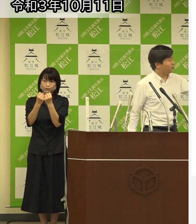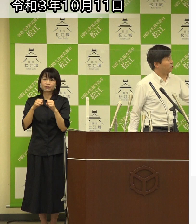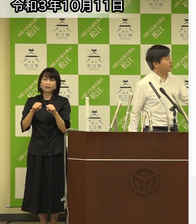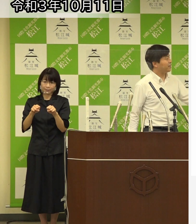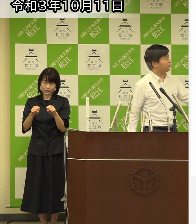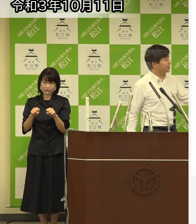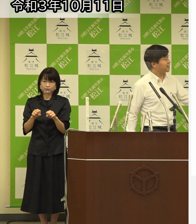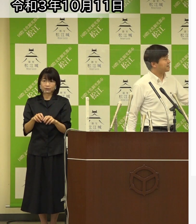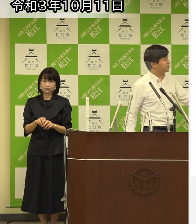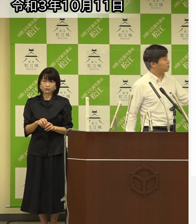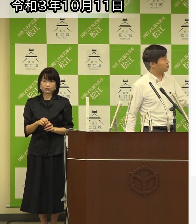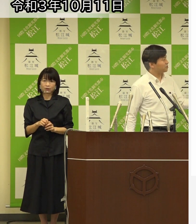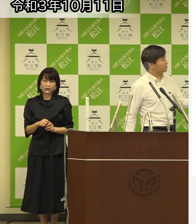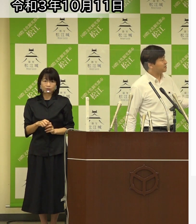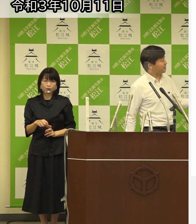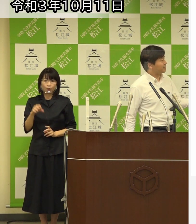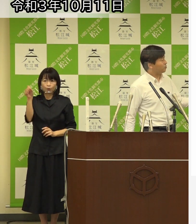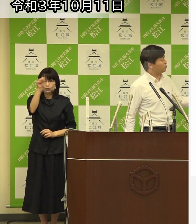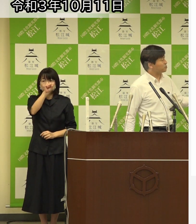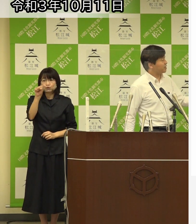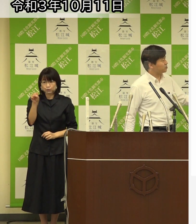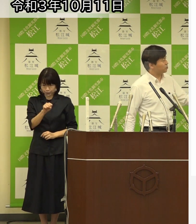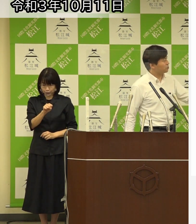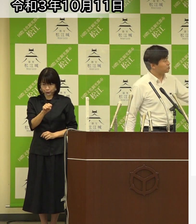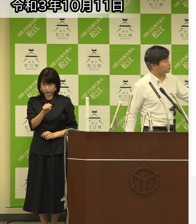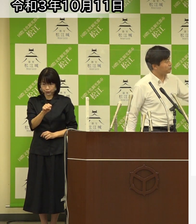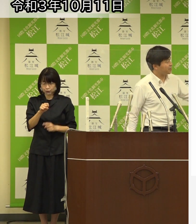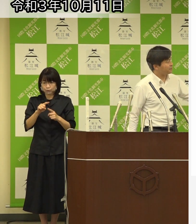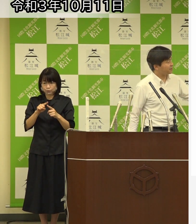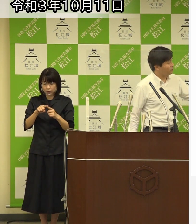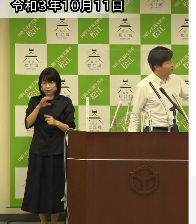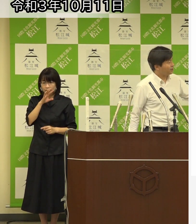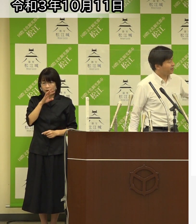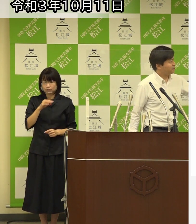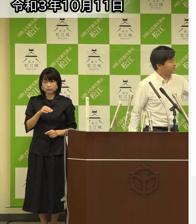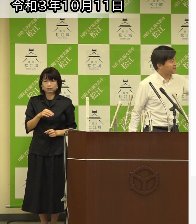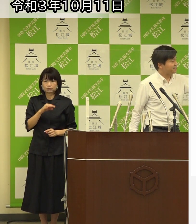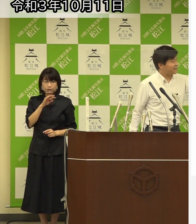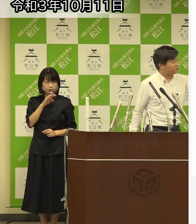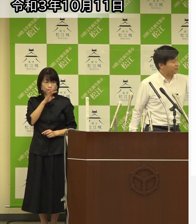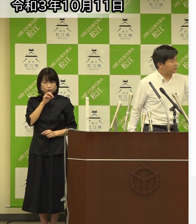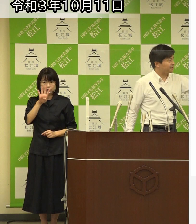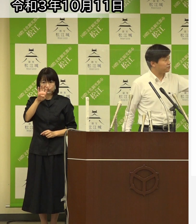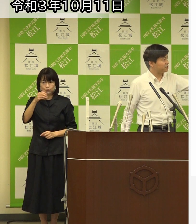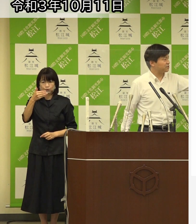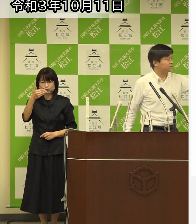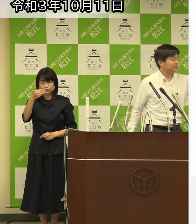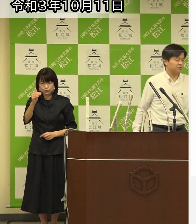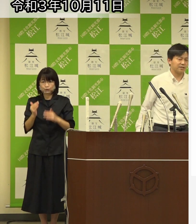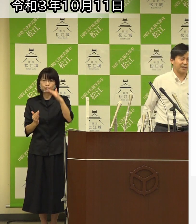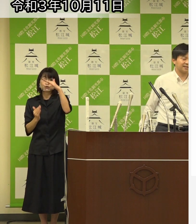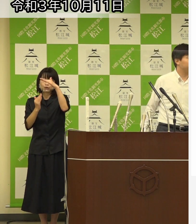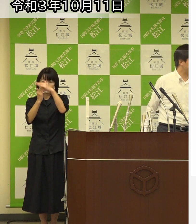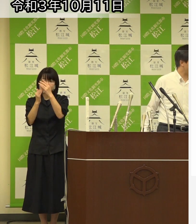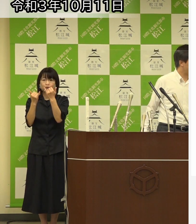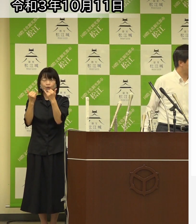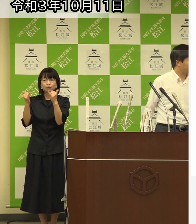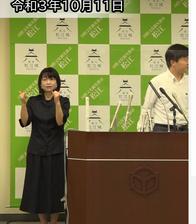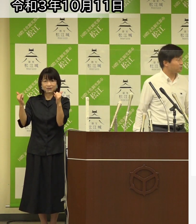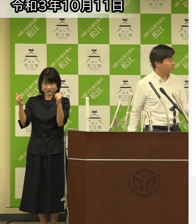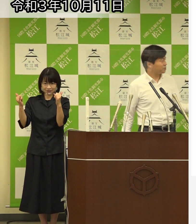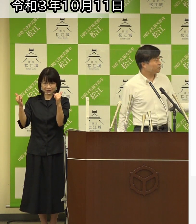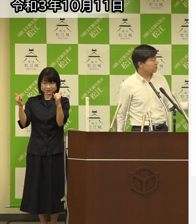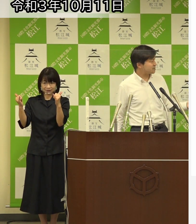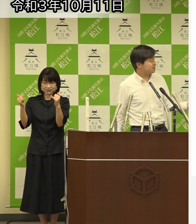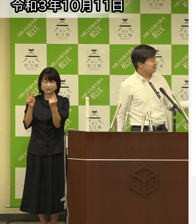参加をお願いしたいと思っておりまして、高校生以上49歳までの松江市在住あるいは通勤通学していらっしゃる方を